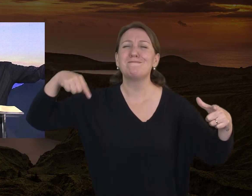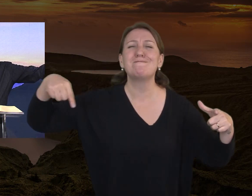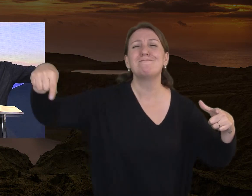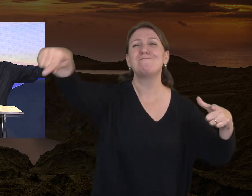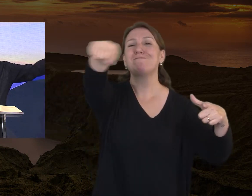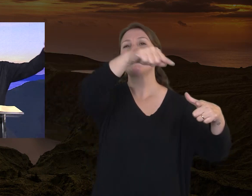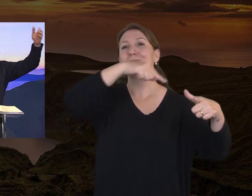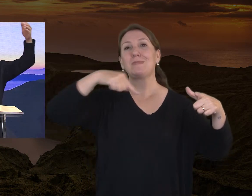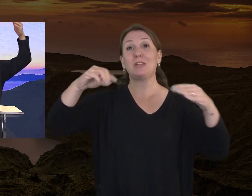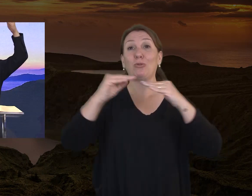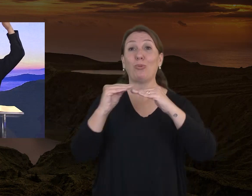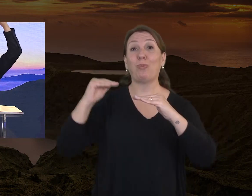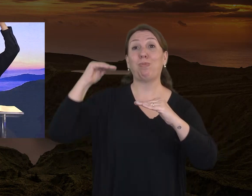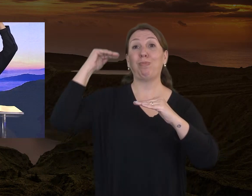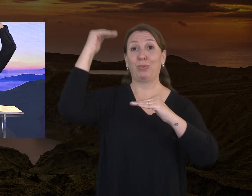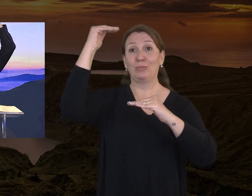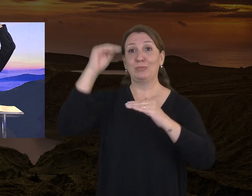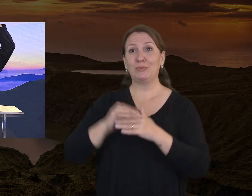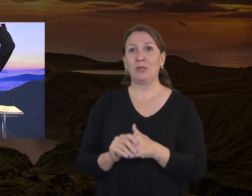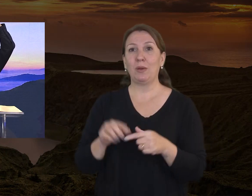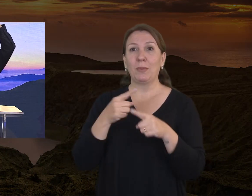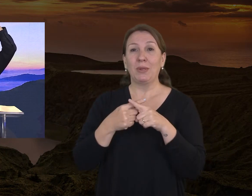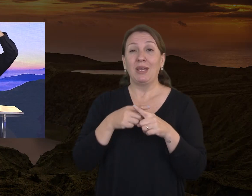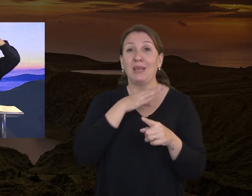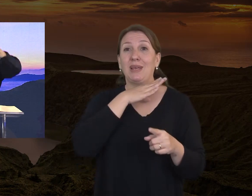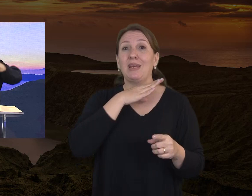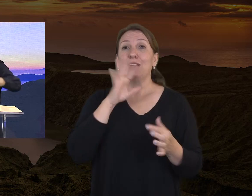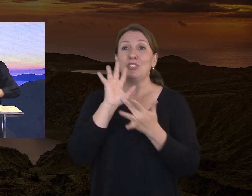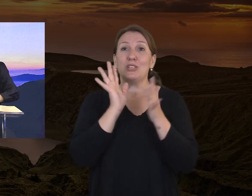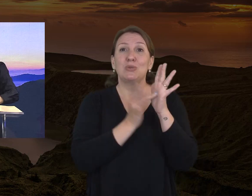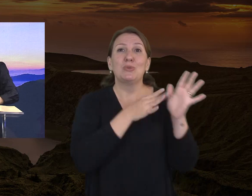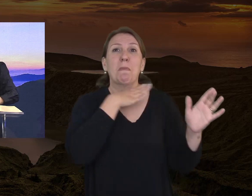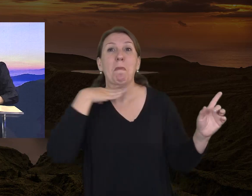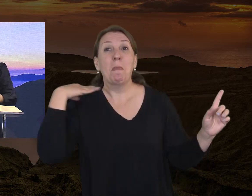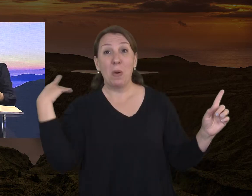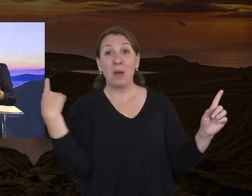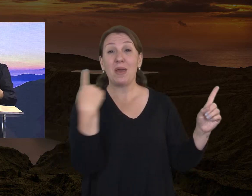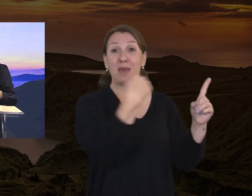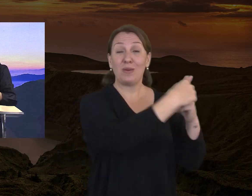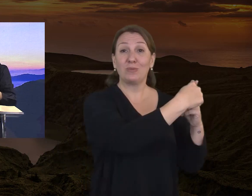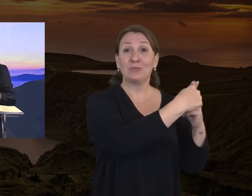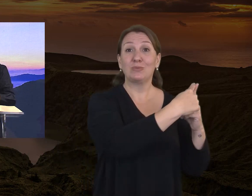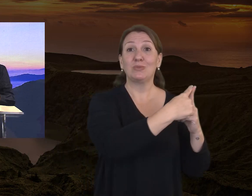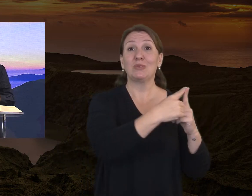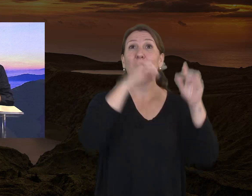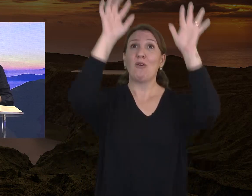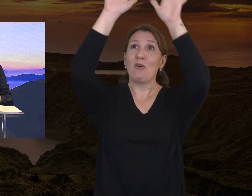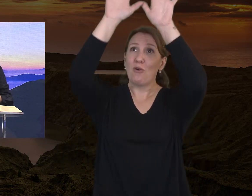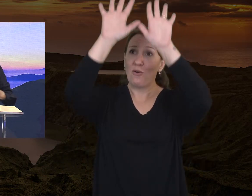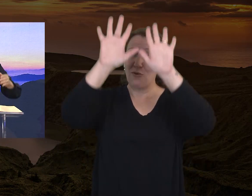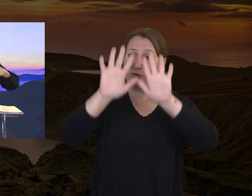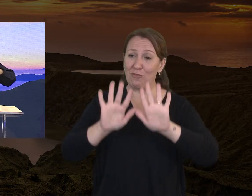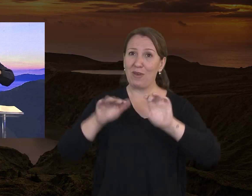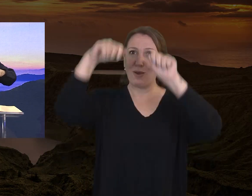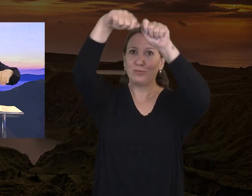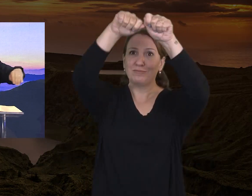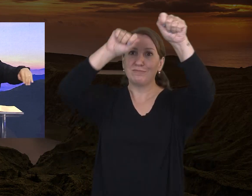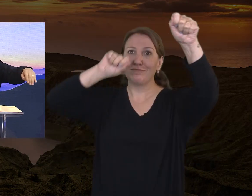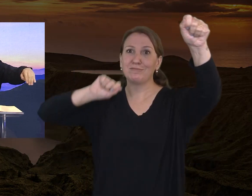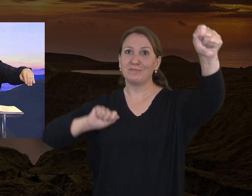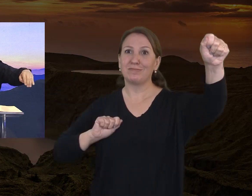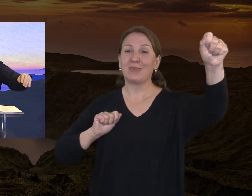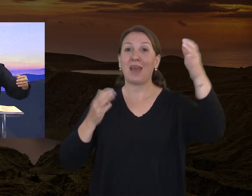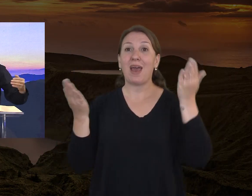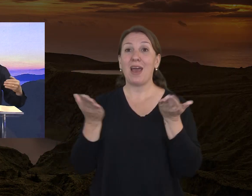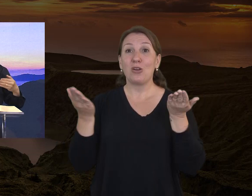na cruz, o véu foi rasgado de cima a baixo, entre o santo lugar e o Santo dos Santos, e o véu se